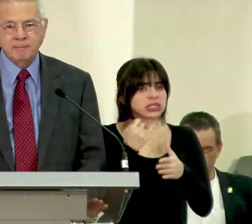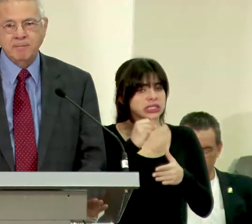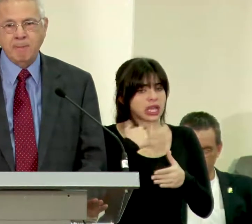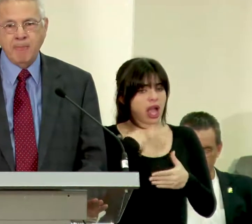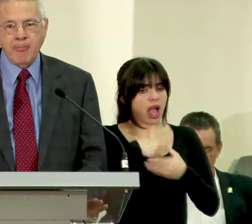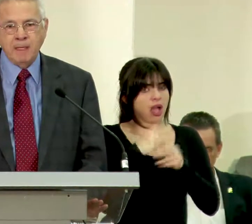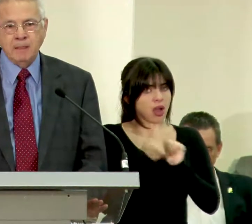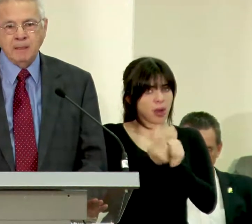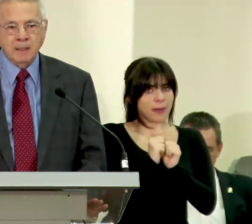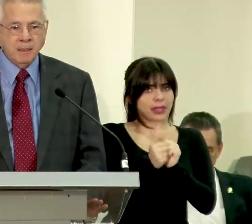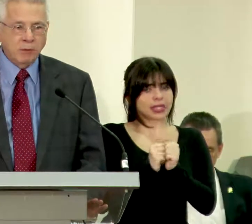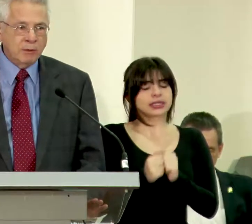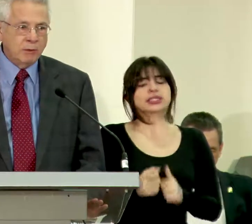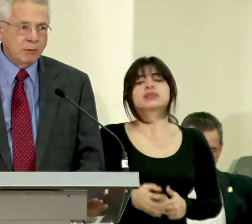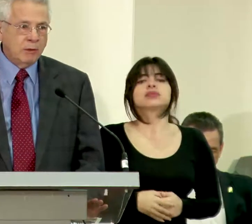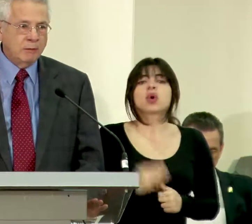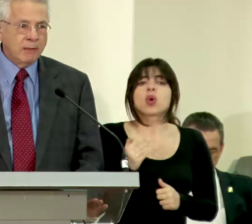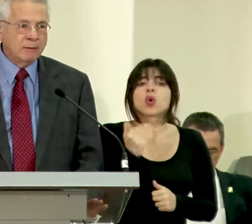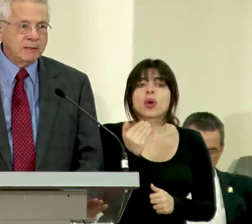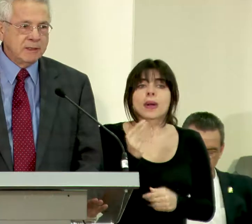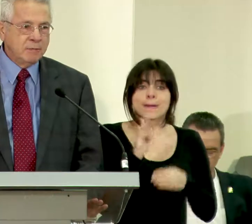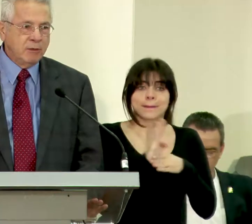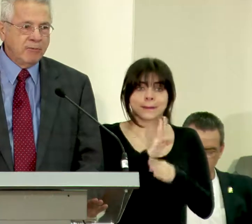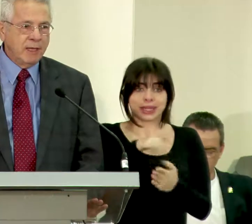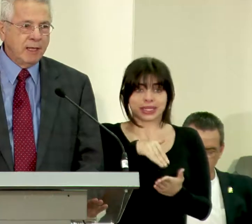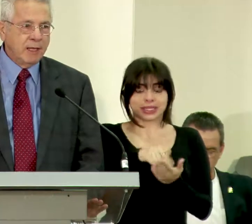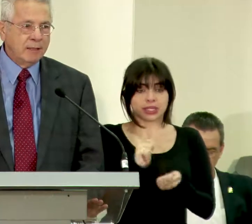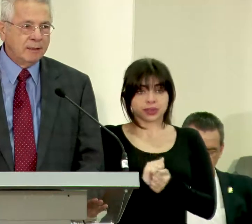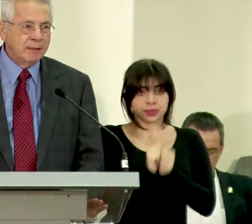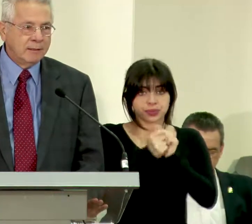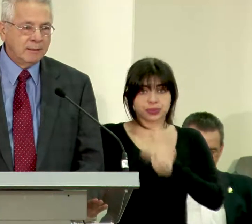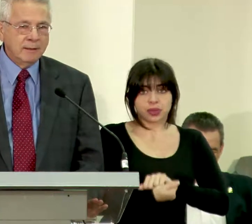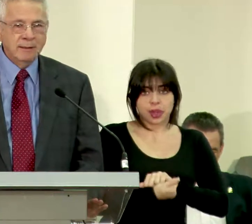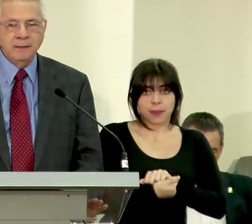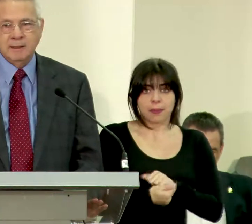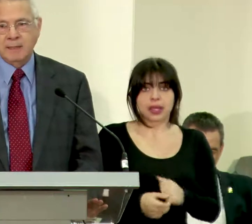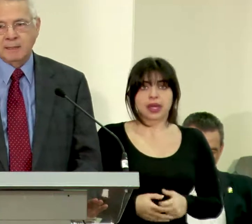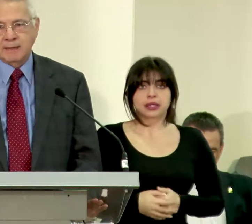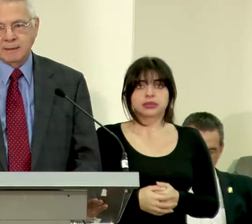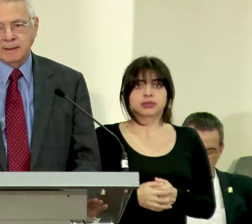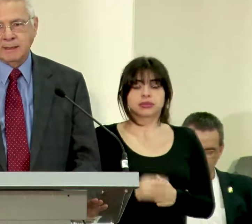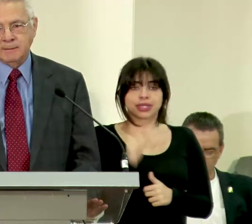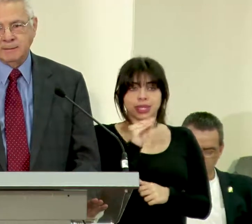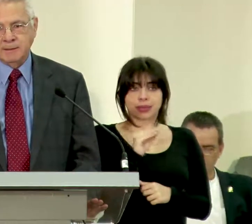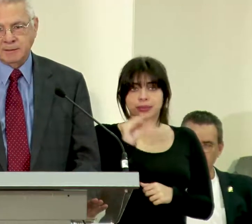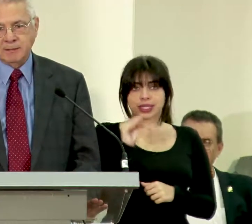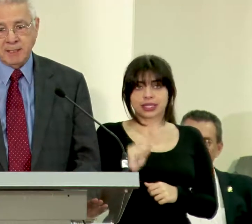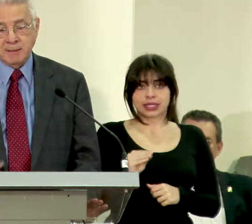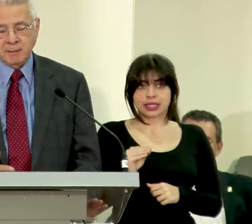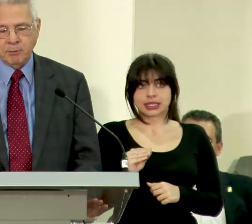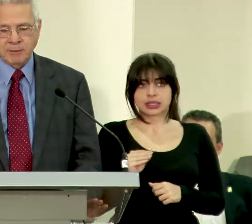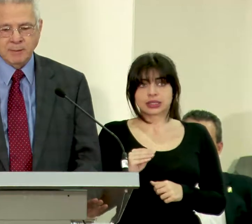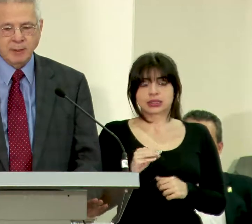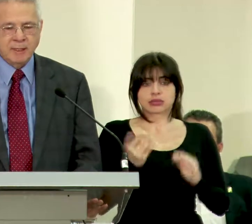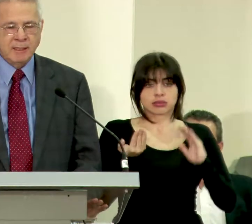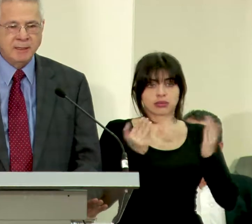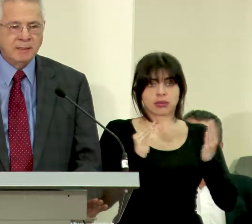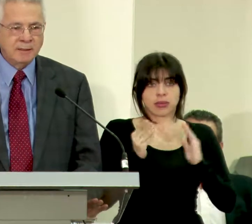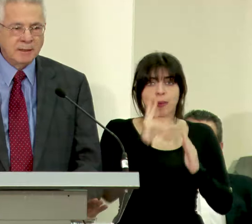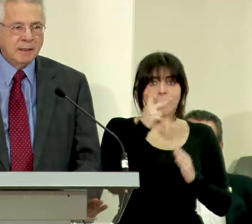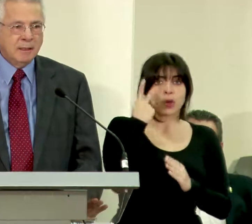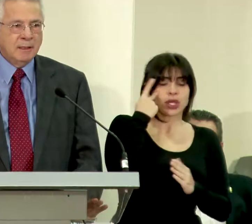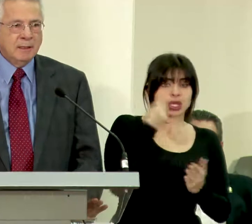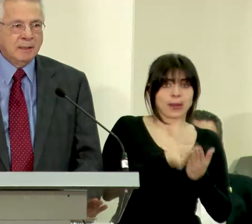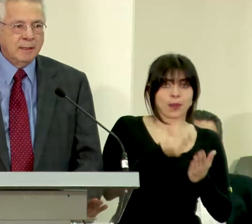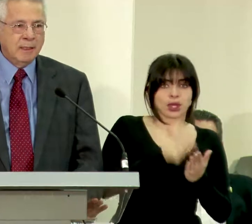competitiva, cuando el Banco Central modifica la tasa de referencia de política monetaria,